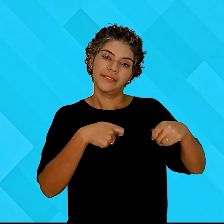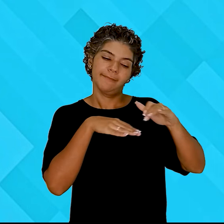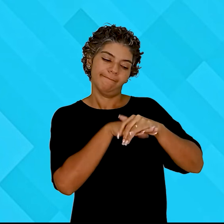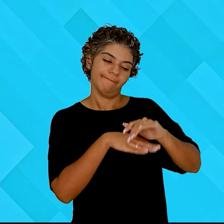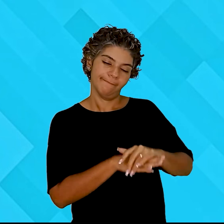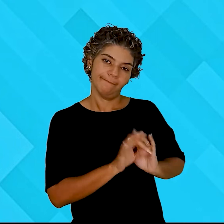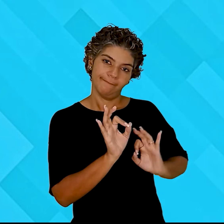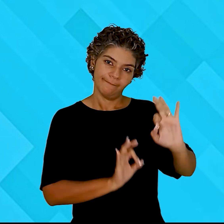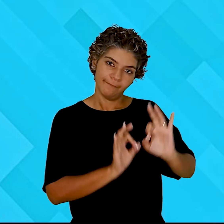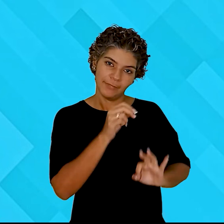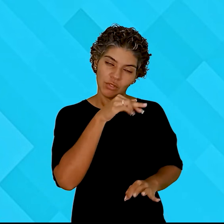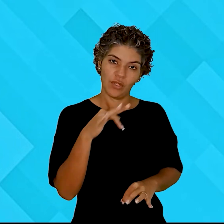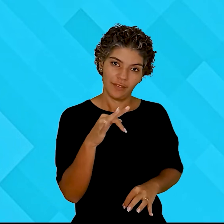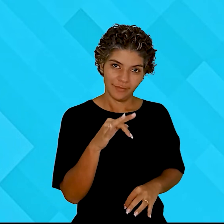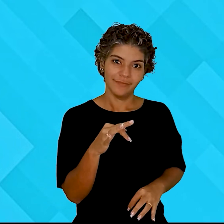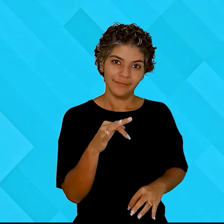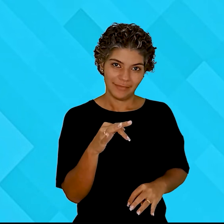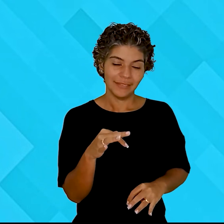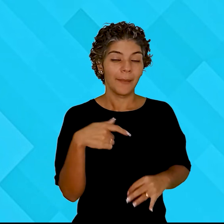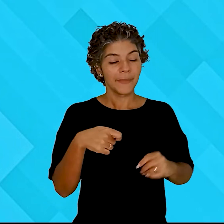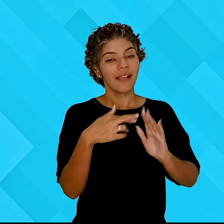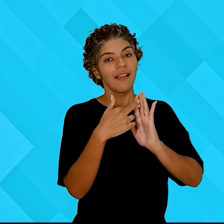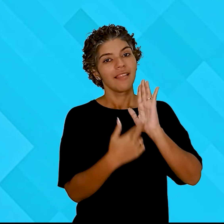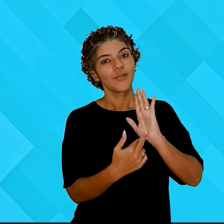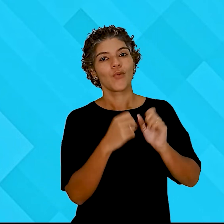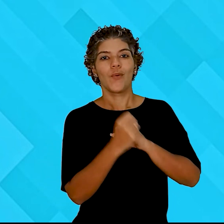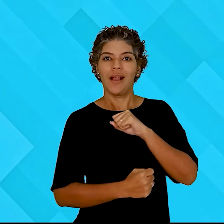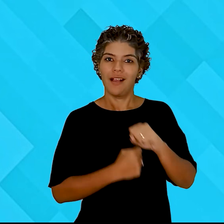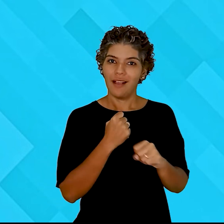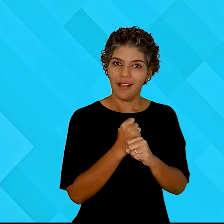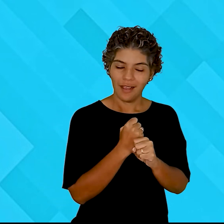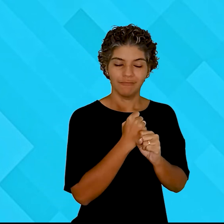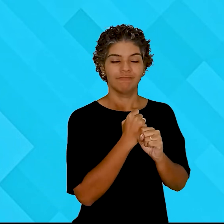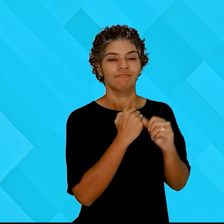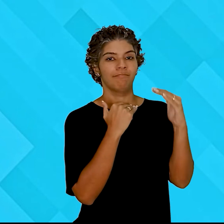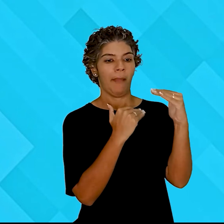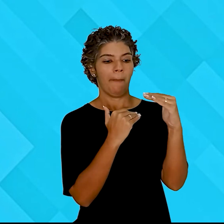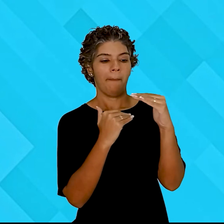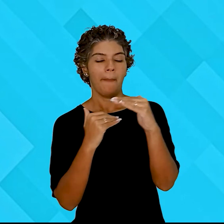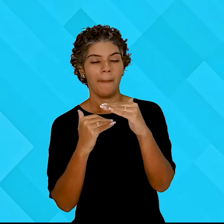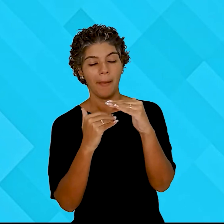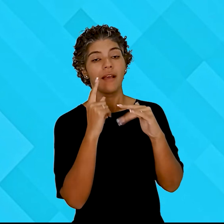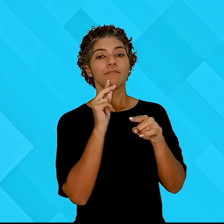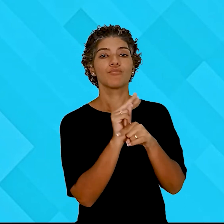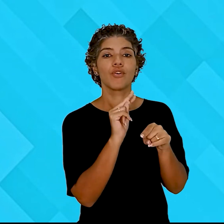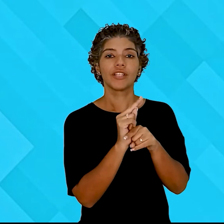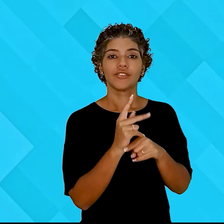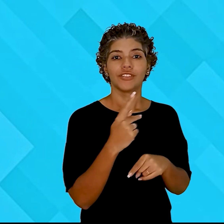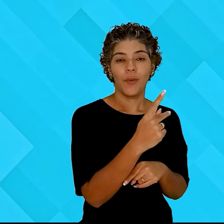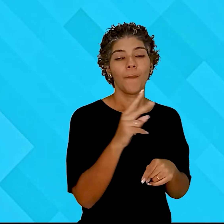relatórios anuais organizados, de forma a proteger a pessoa jurídica e a pessoa física, embora seja a mesma pessoa que